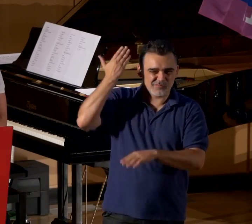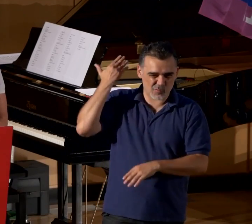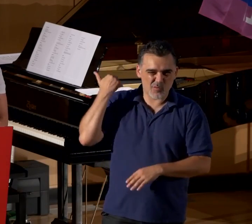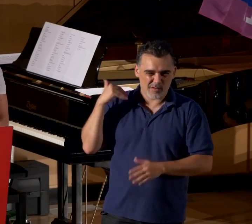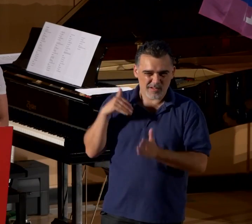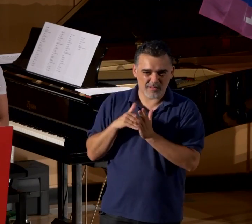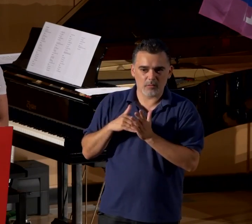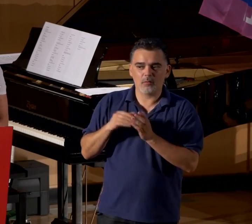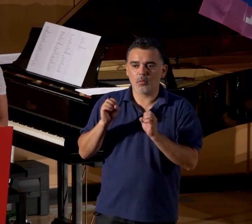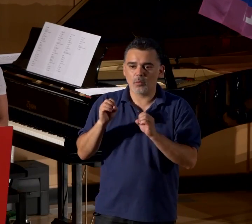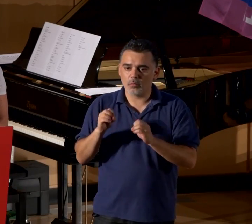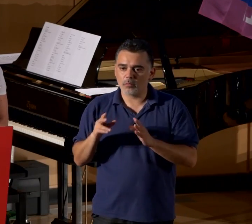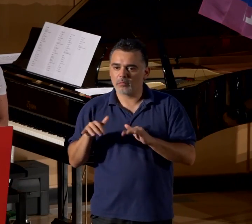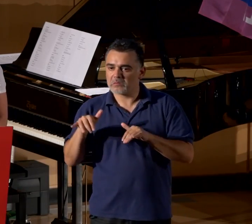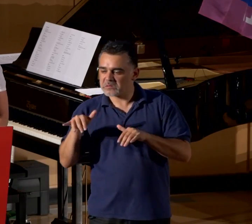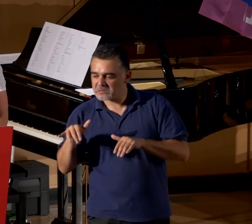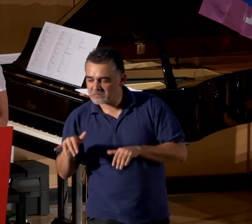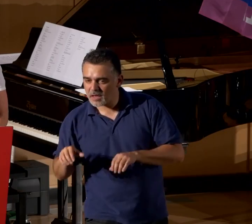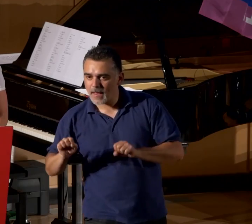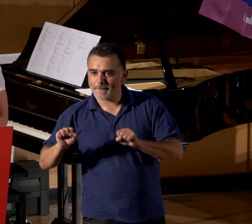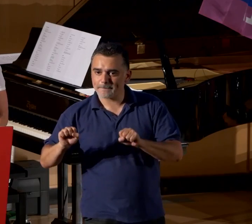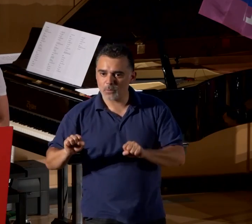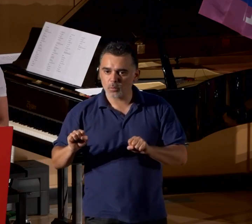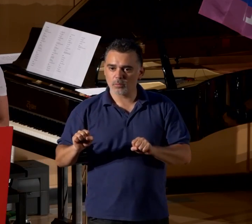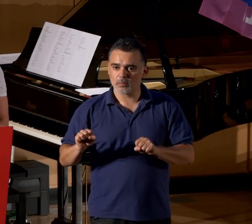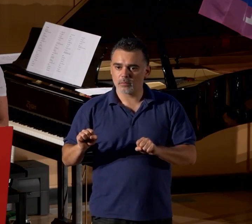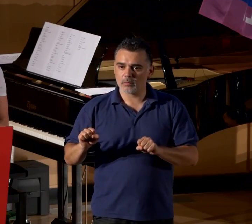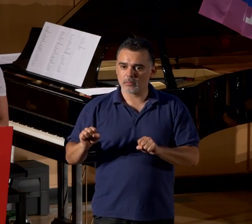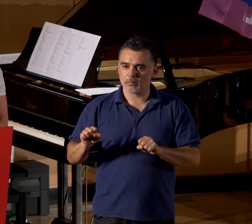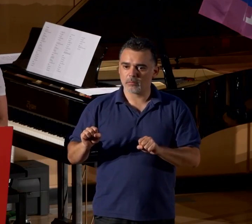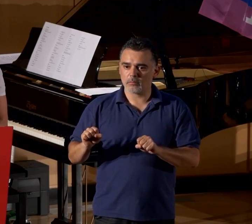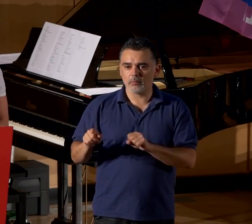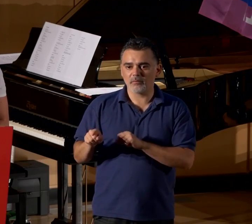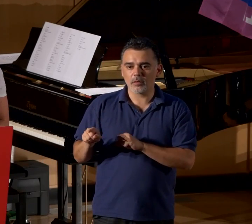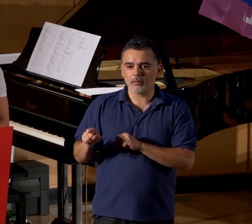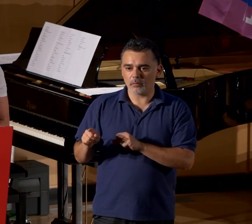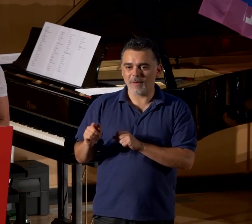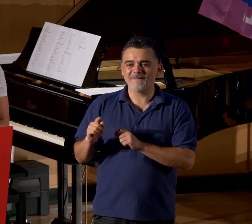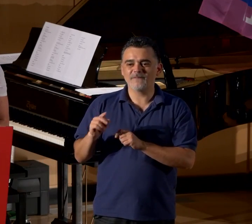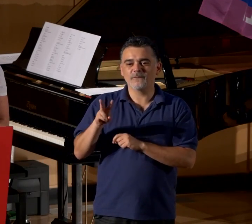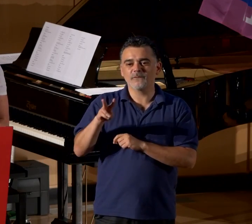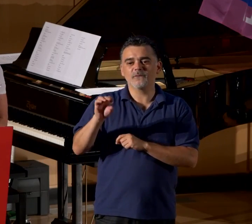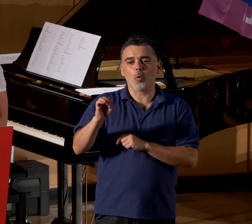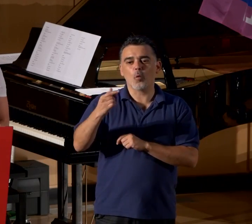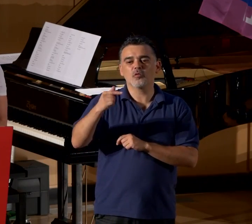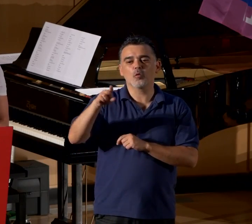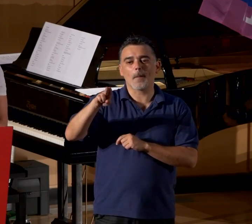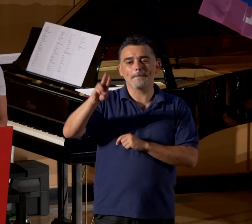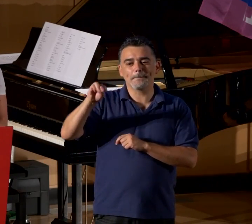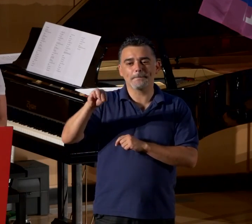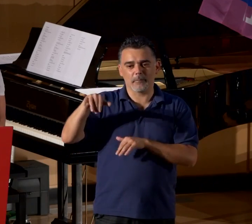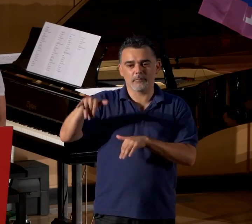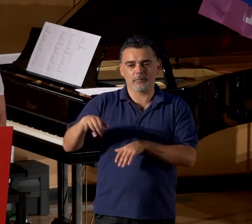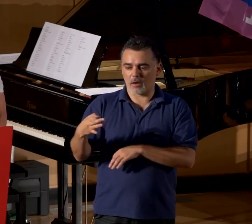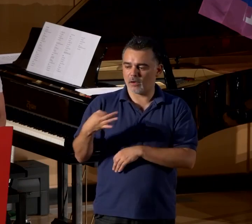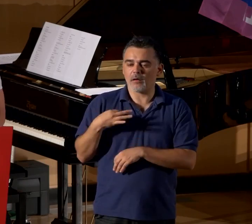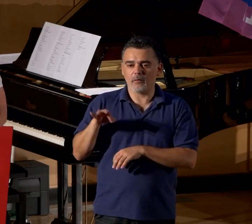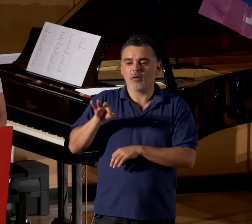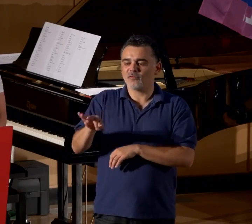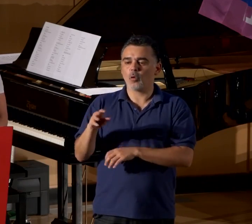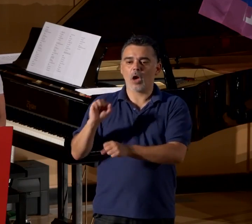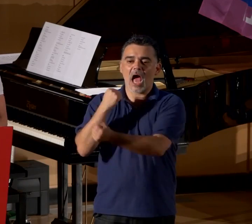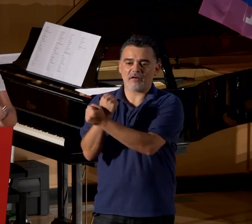Okay, es gibt Voten, aber was, dem folgt dann eigentlich nichts, weil es gab schon mal ein Votum zur Haft. Weil man dann sagt, ja, weil eigentlich ist das